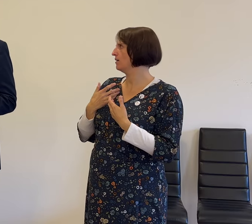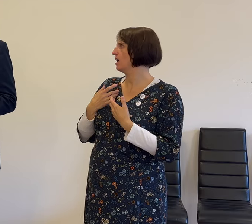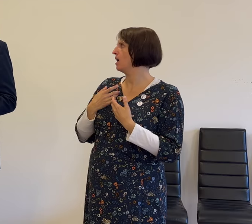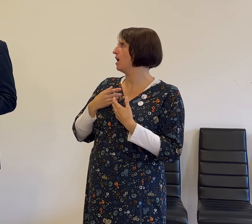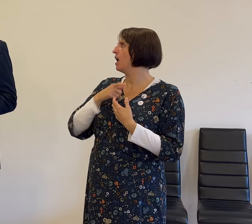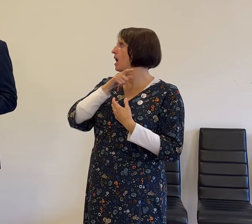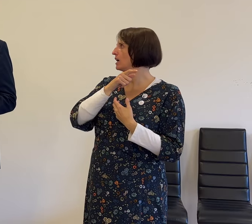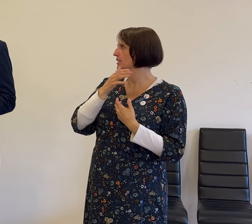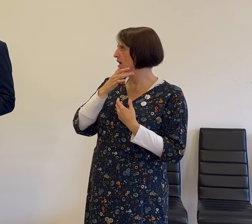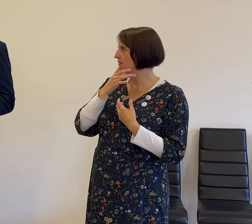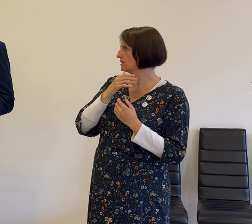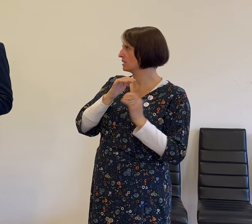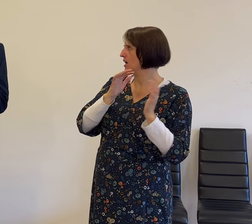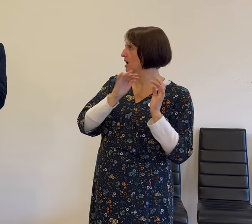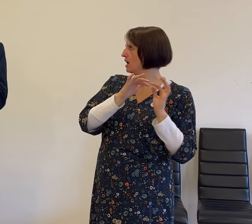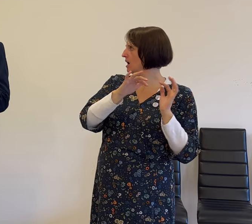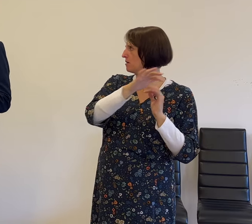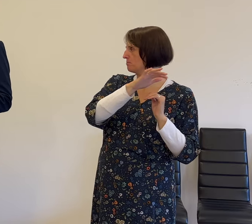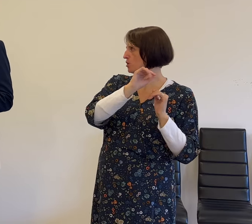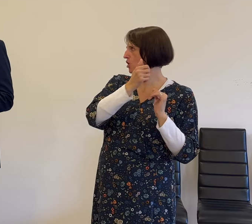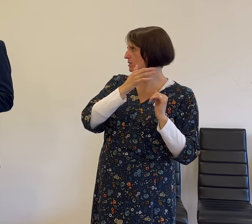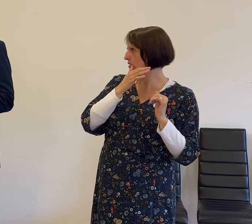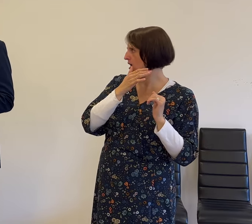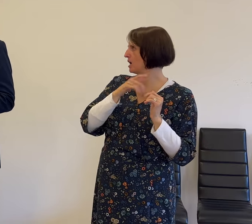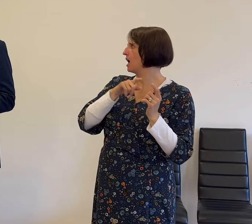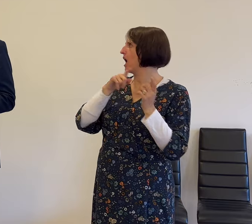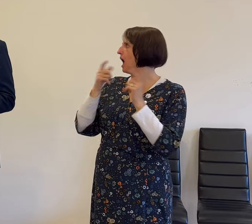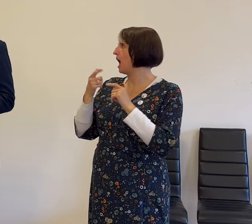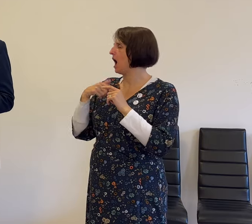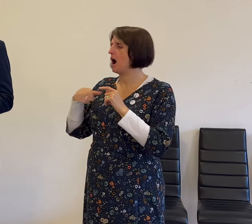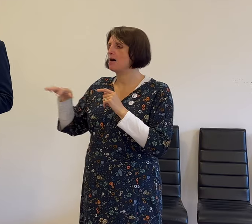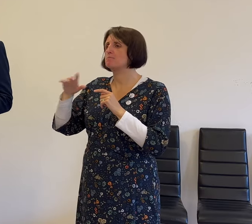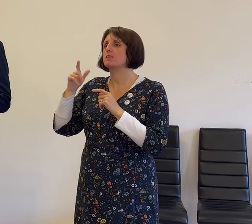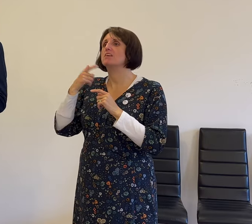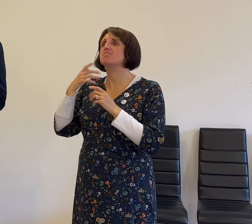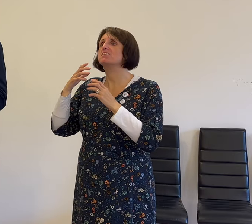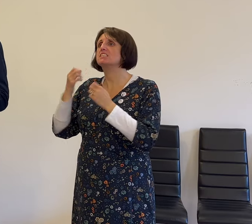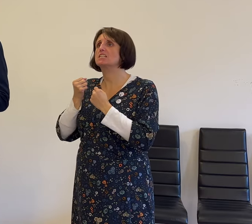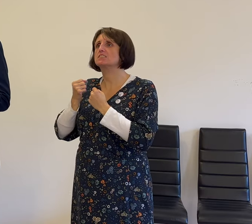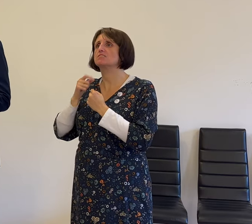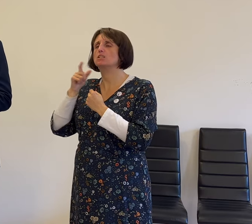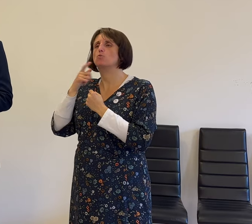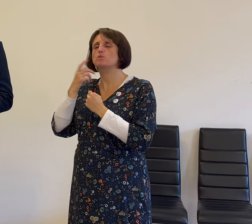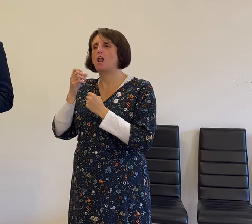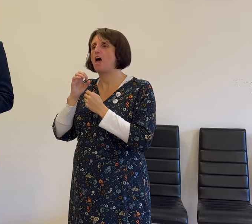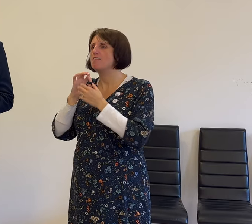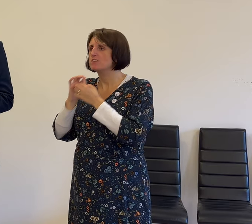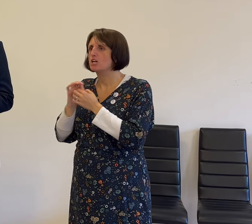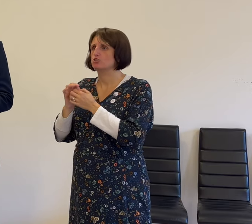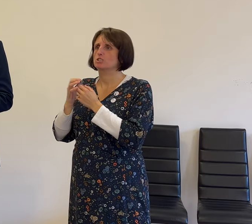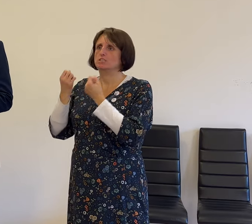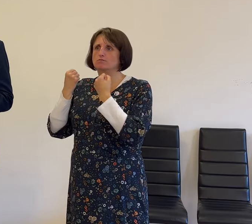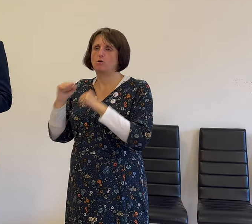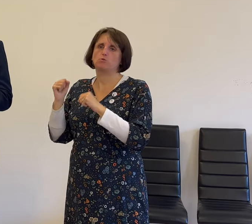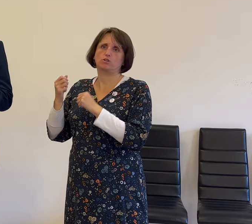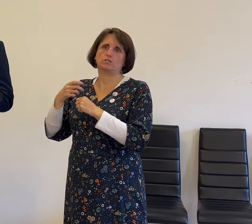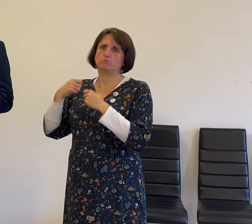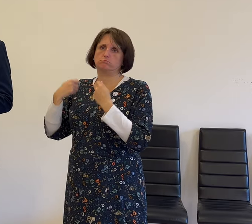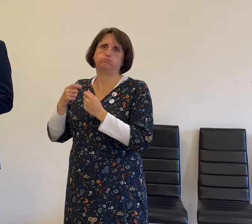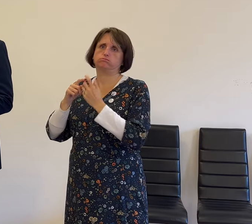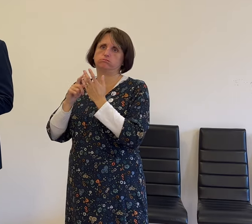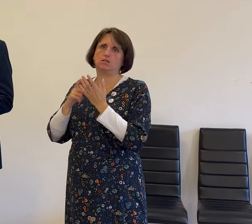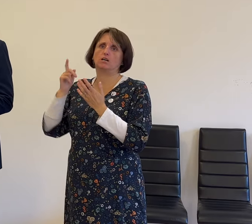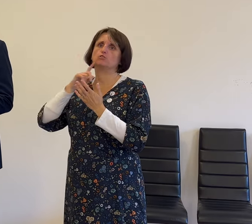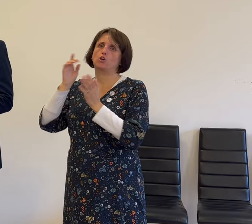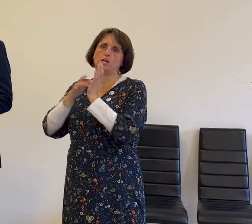vítězství. Udělat ten krok, Bože, chci být na té tvé straně, chci se tebou nechat použít. To je něco, co z